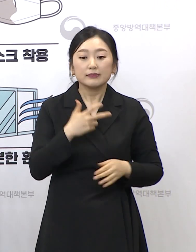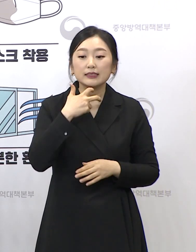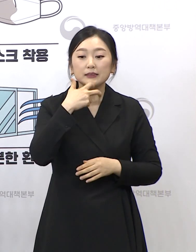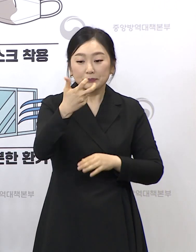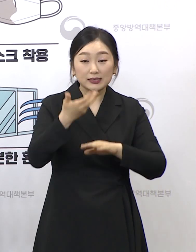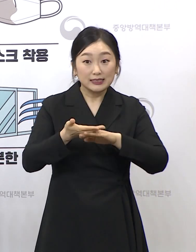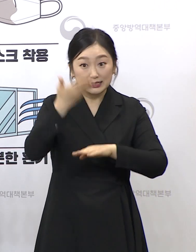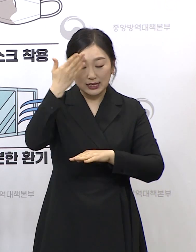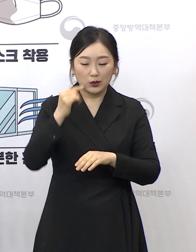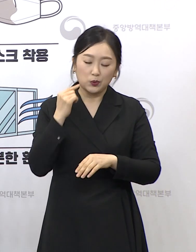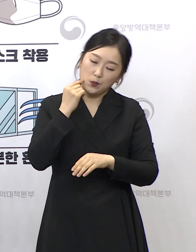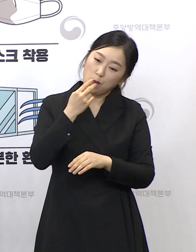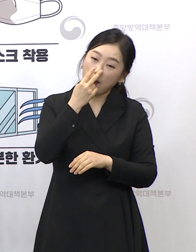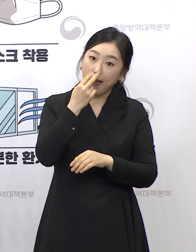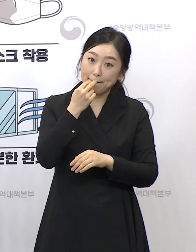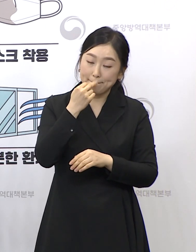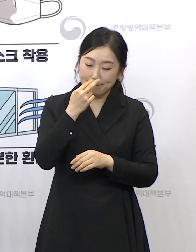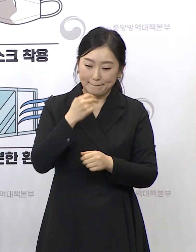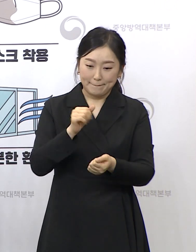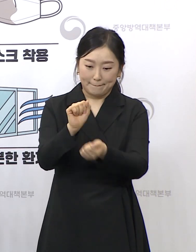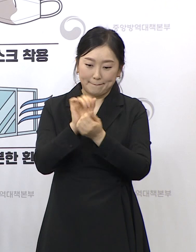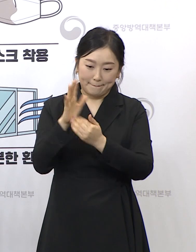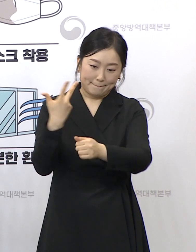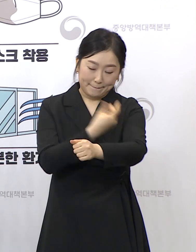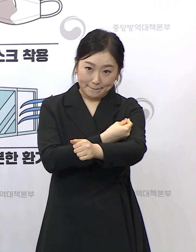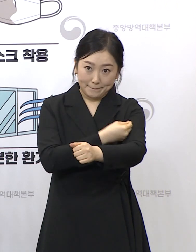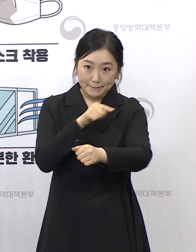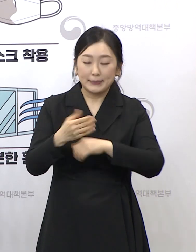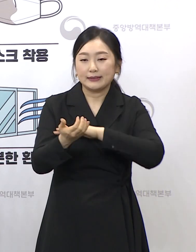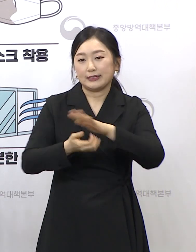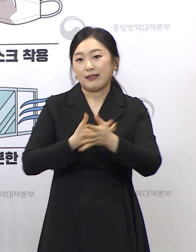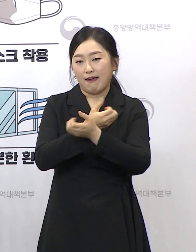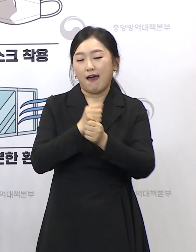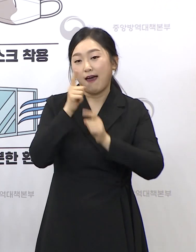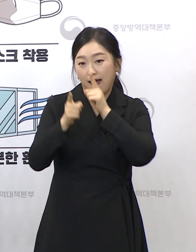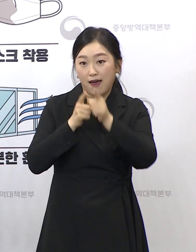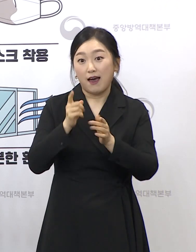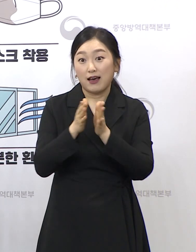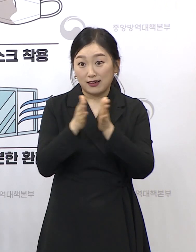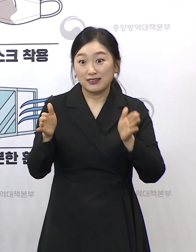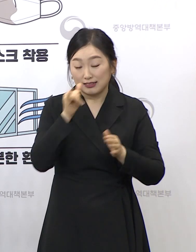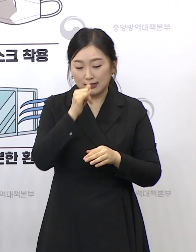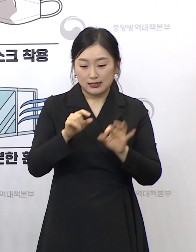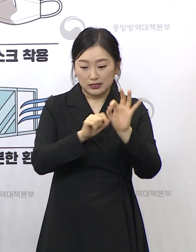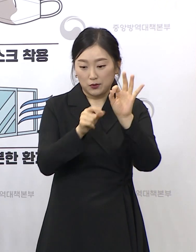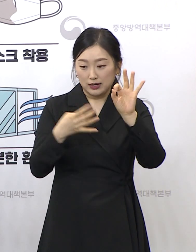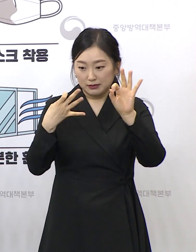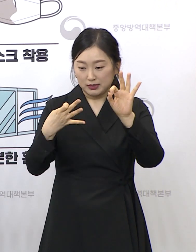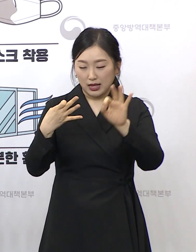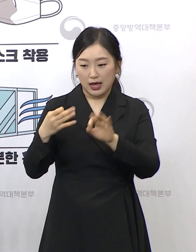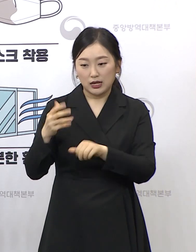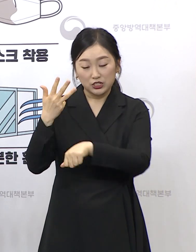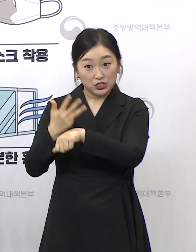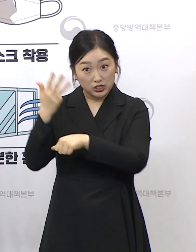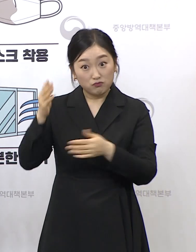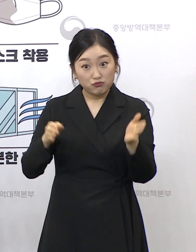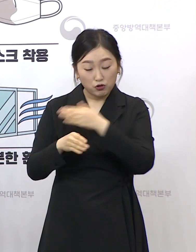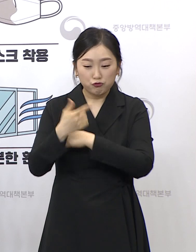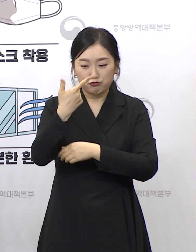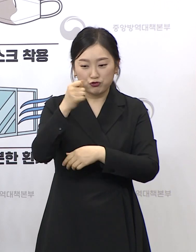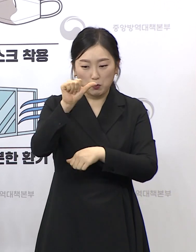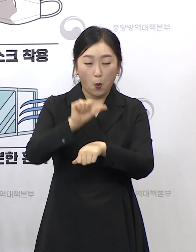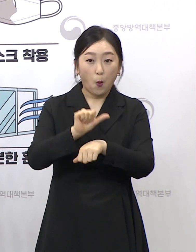인플루엔자 예방접종 사전 예약이 진행 중에 있고 10월 14일 20시부터는 65세 이상 어르신